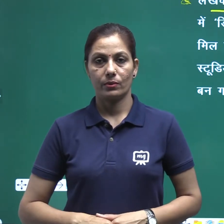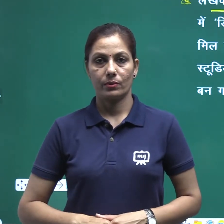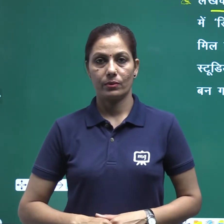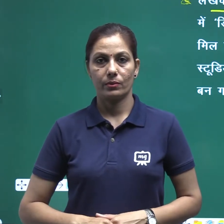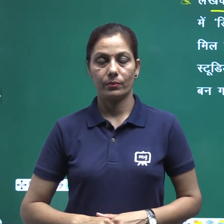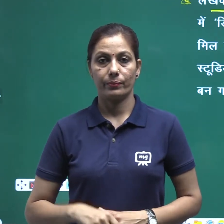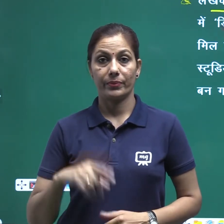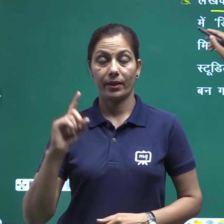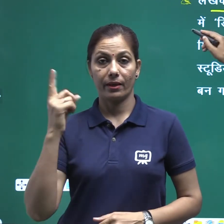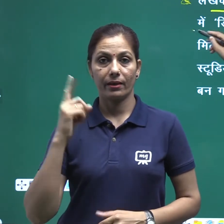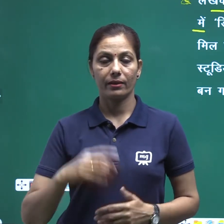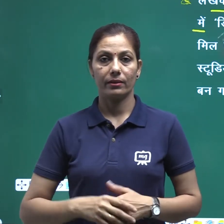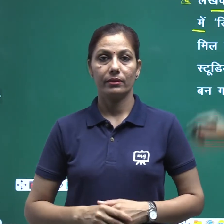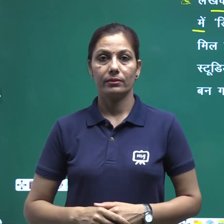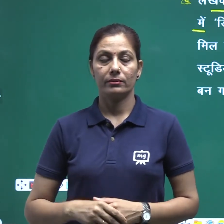एक स्टूडियो में